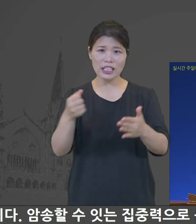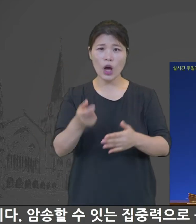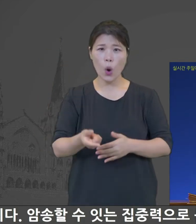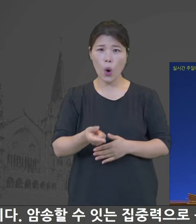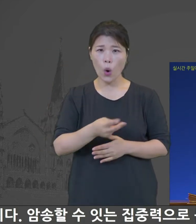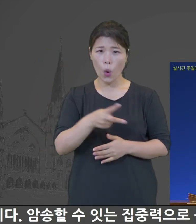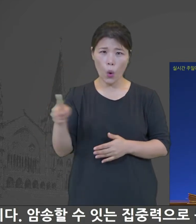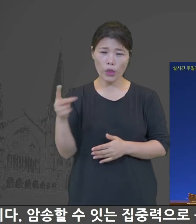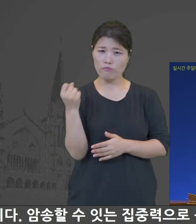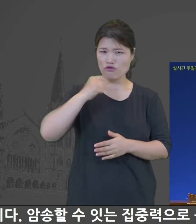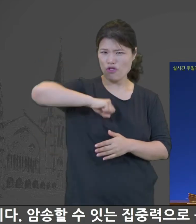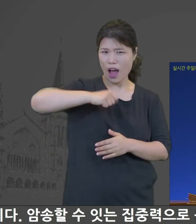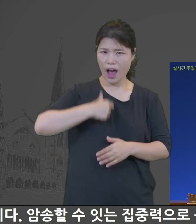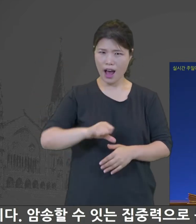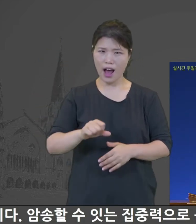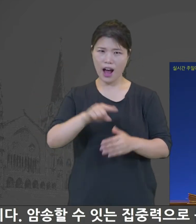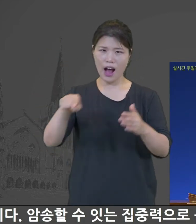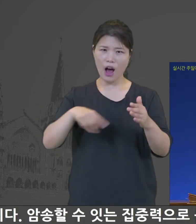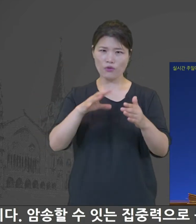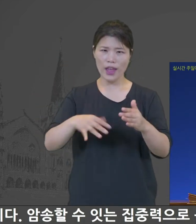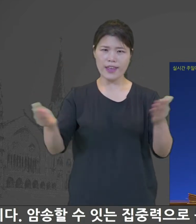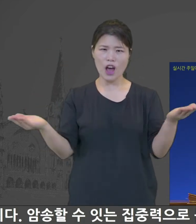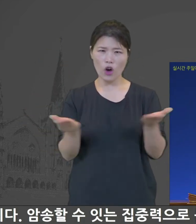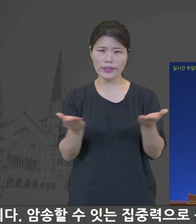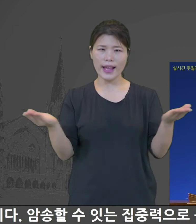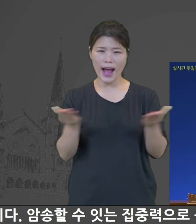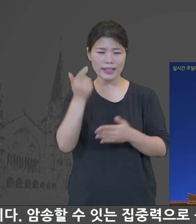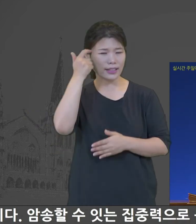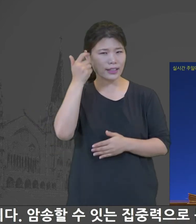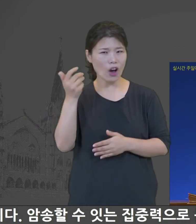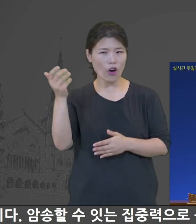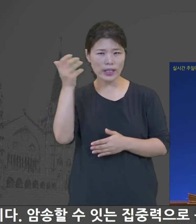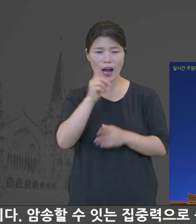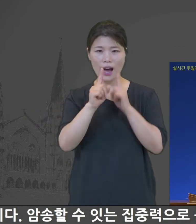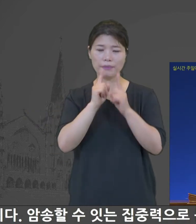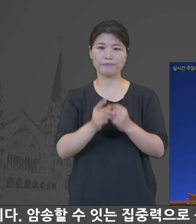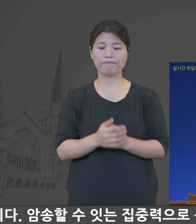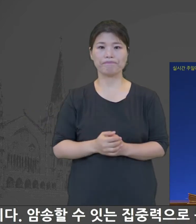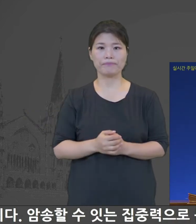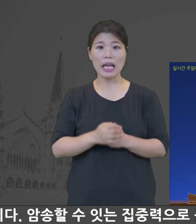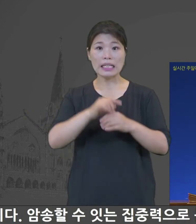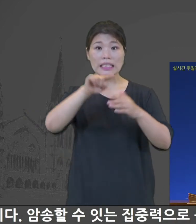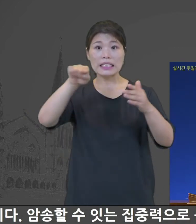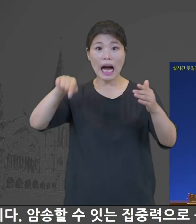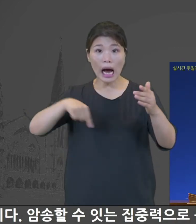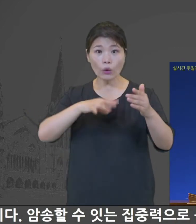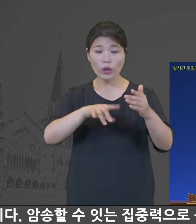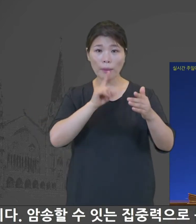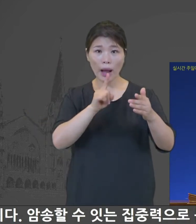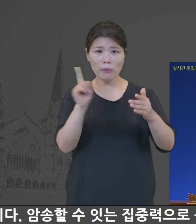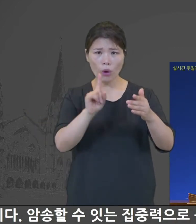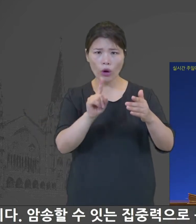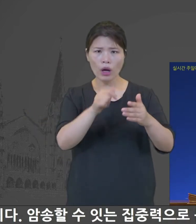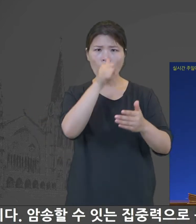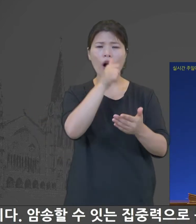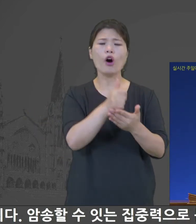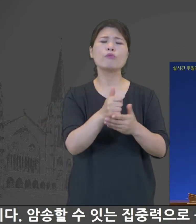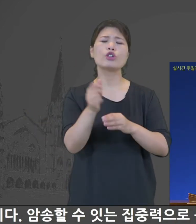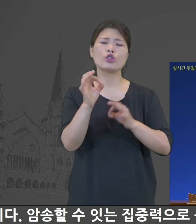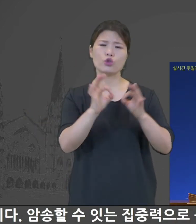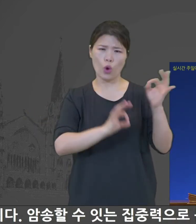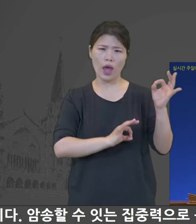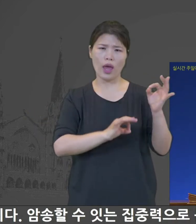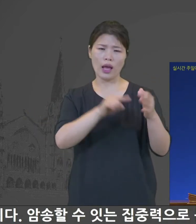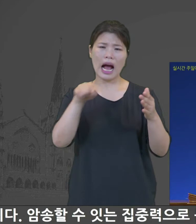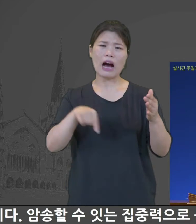아들들 가운데 역사하는 영이라. 그 가운데서라는 것은 허물과 죄 가운데서 막